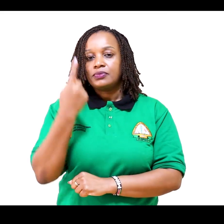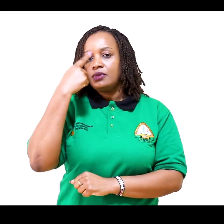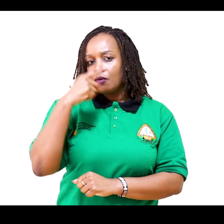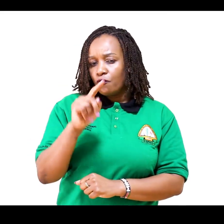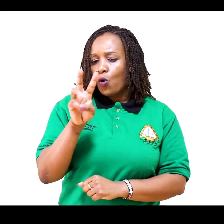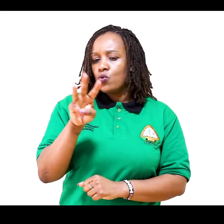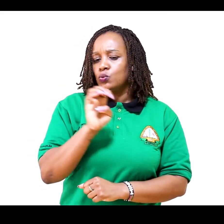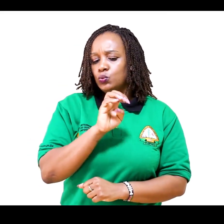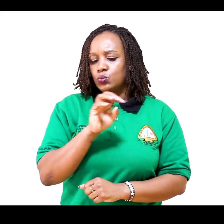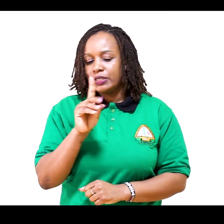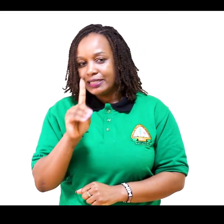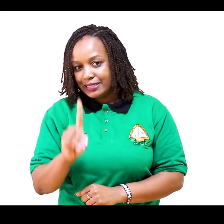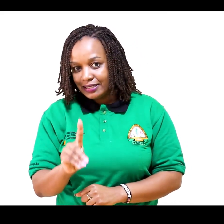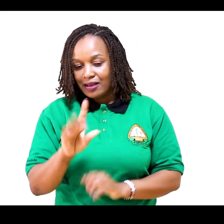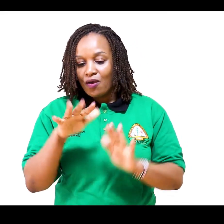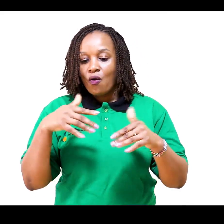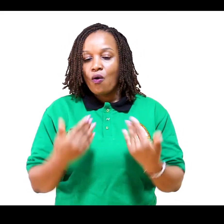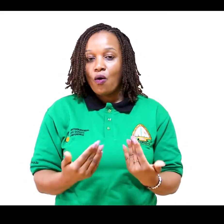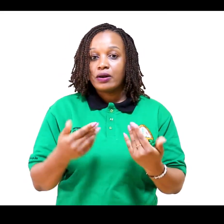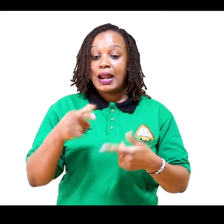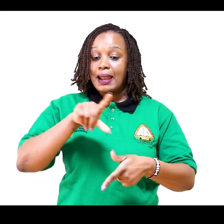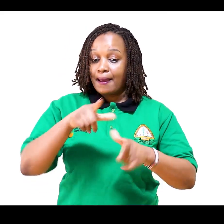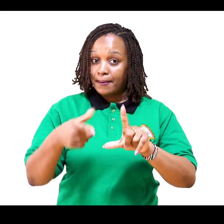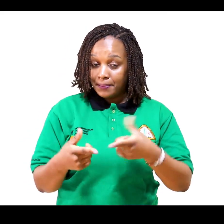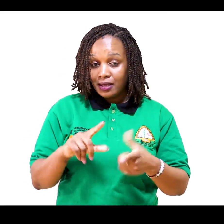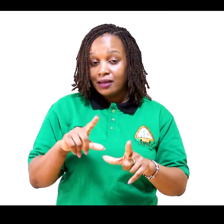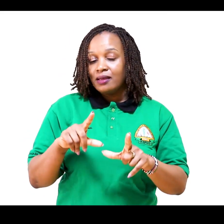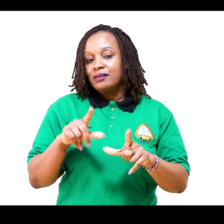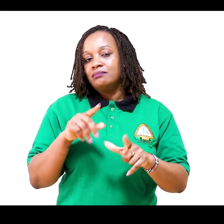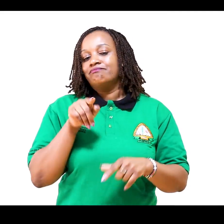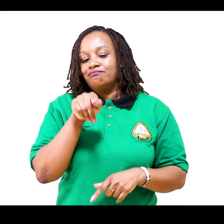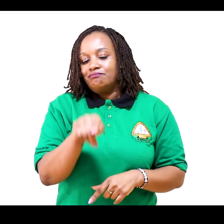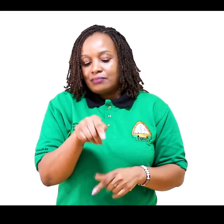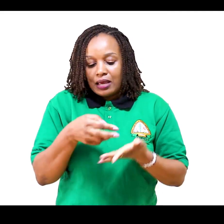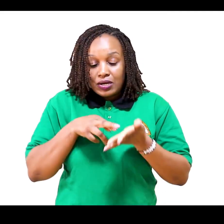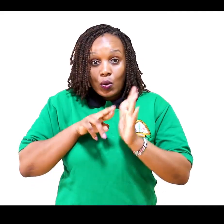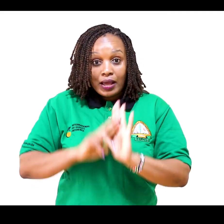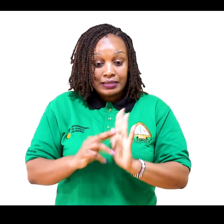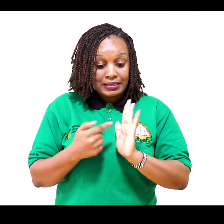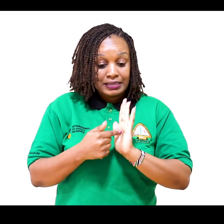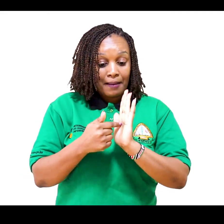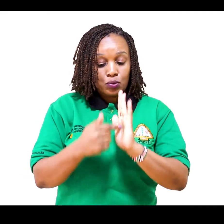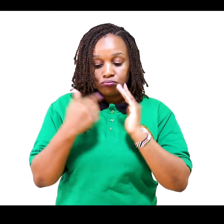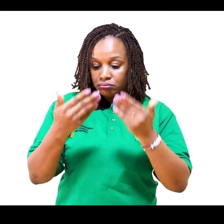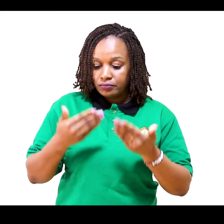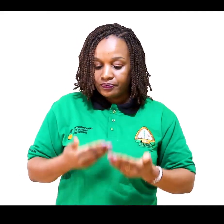Kwa sayansi ya magugu au maabara na herbarium, mahitaji ni mapokezi ya